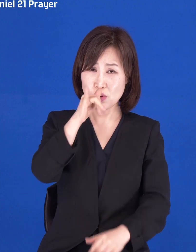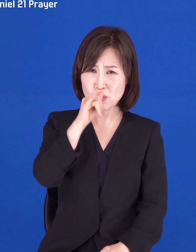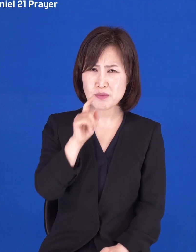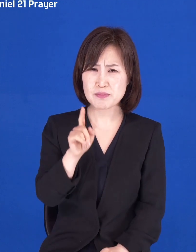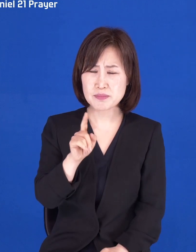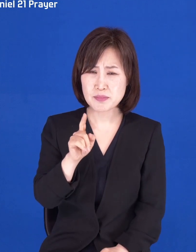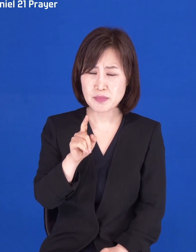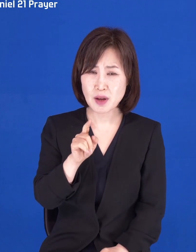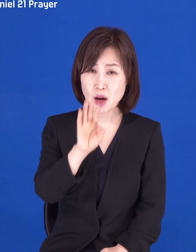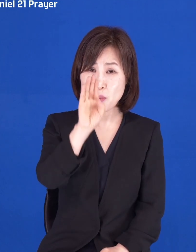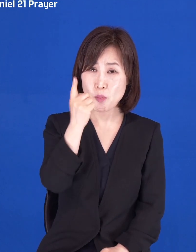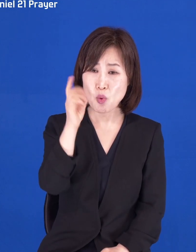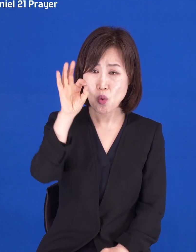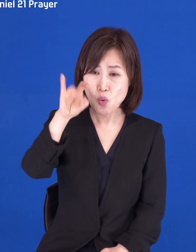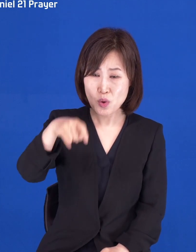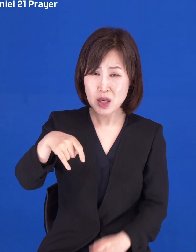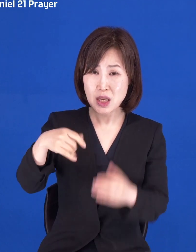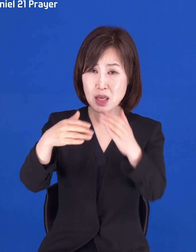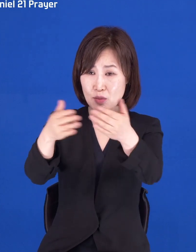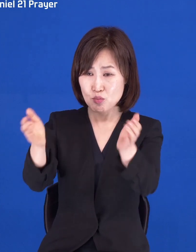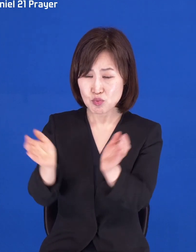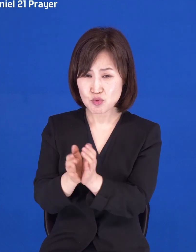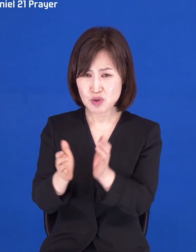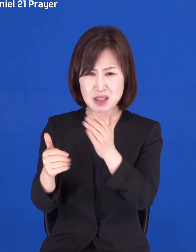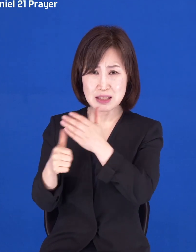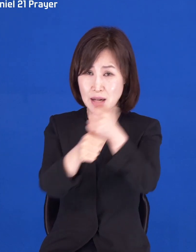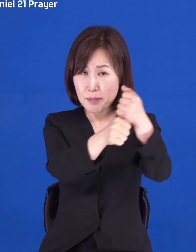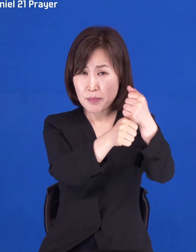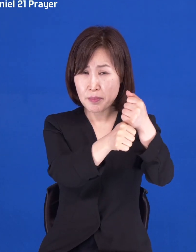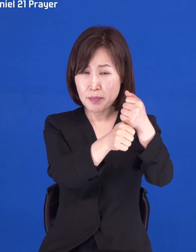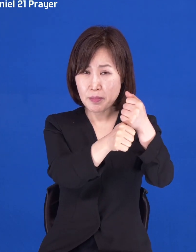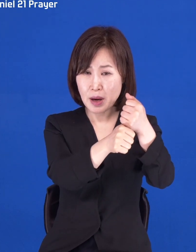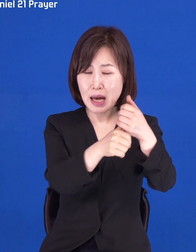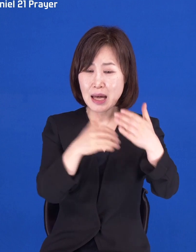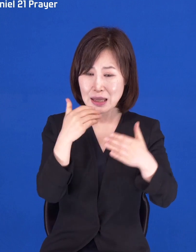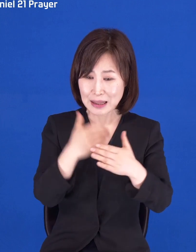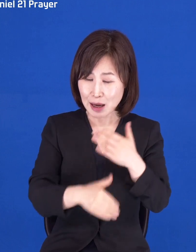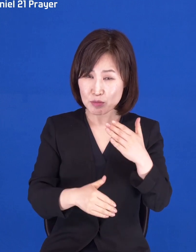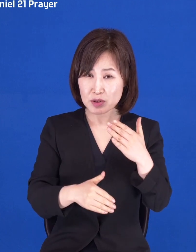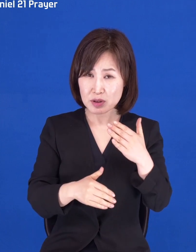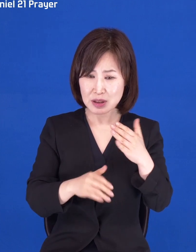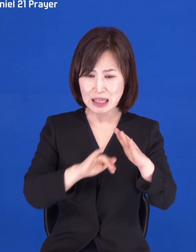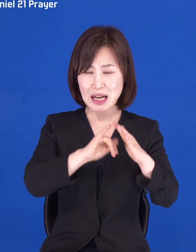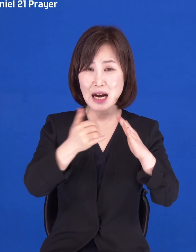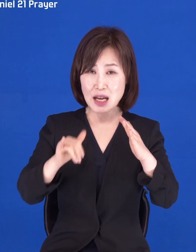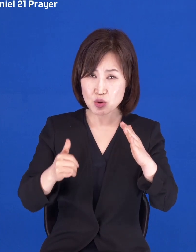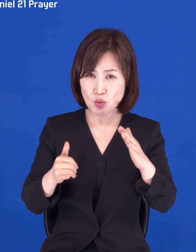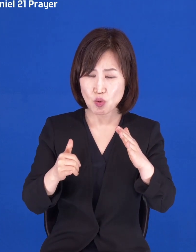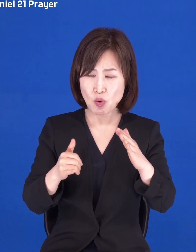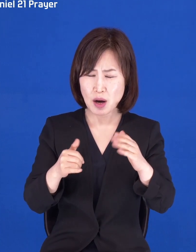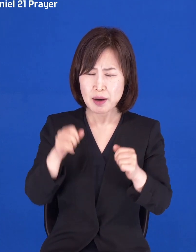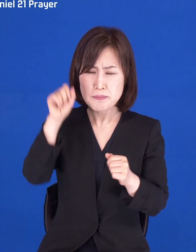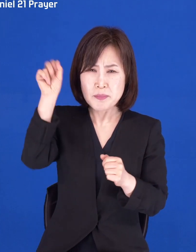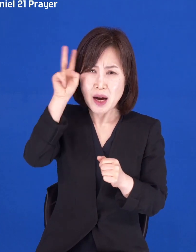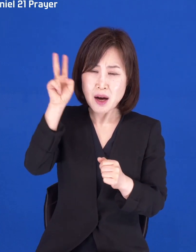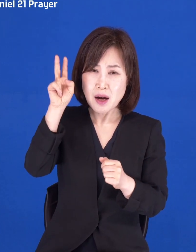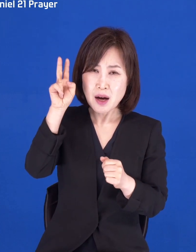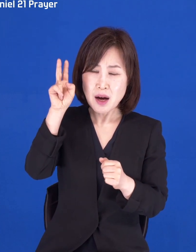북한에서는 보위부에서 가족 중에 한 명을 데리고 가면 밤에 와서 지도 새도 모르게 가족들을 실어가